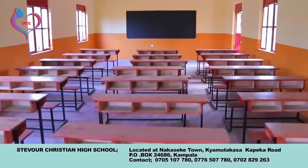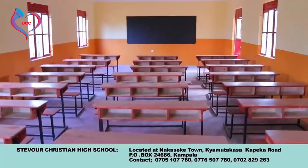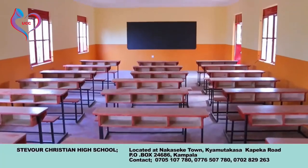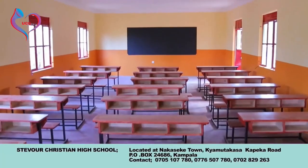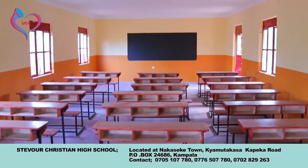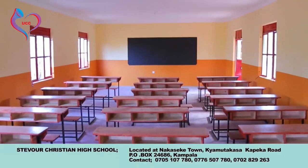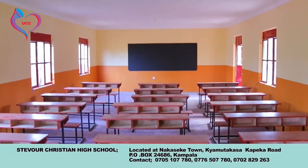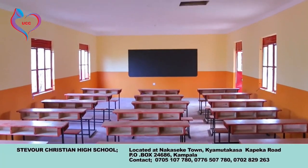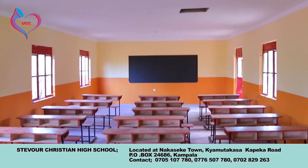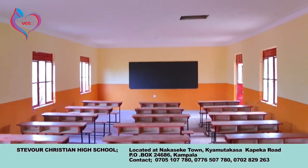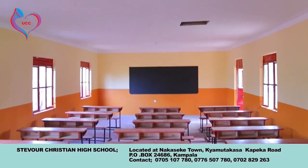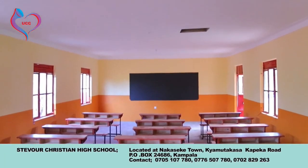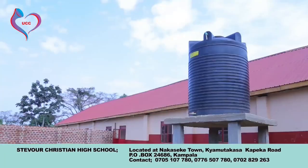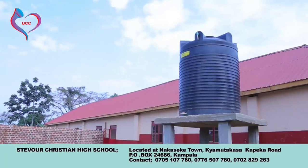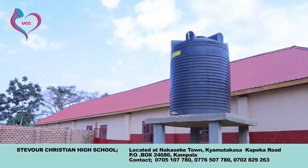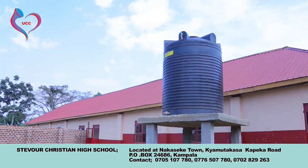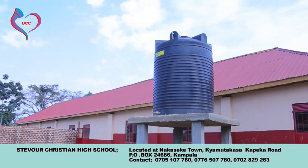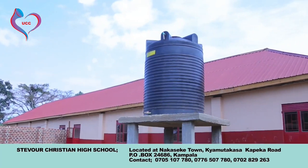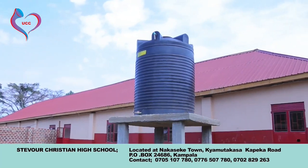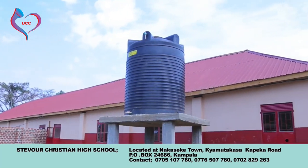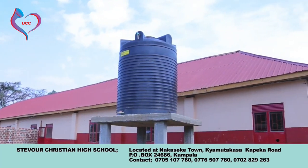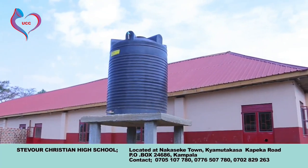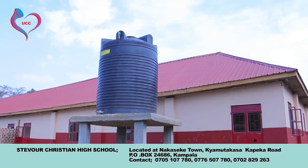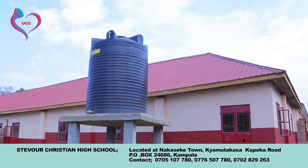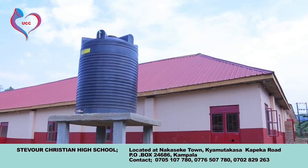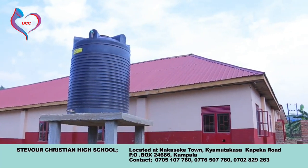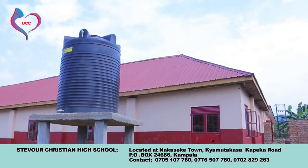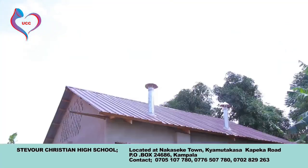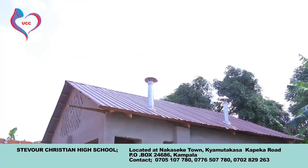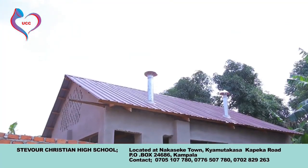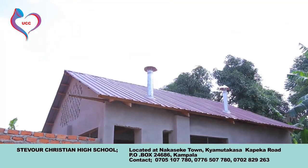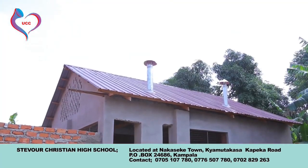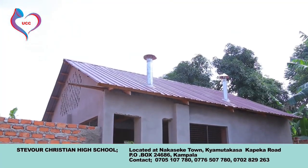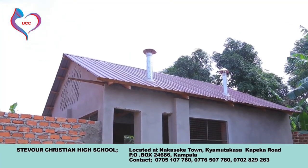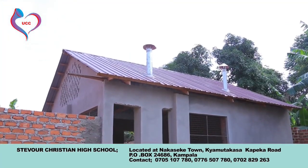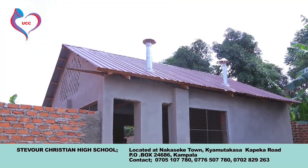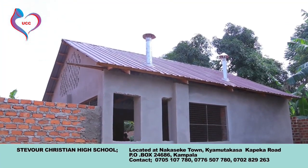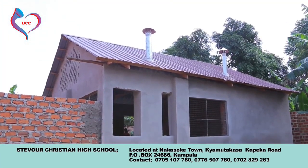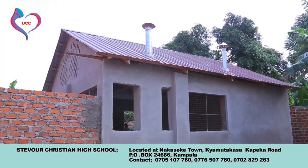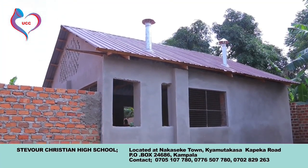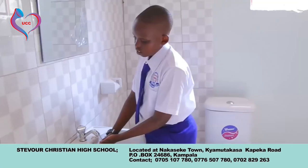Christian High School, located in Nakaseke Town, Kapeka Road, near Nakaseke Hospital. For more information, call